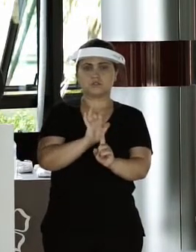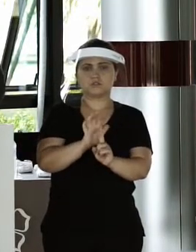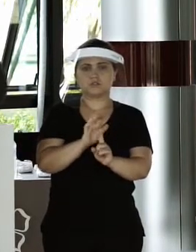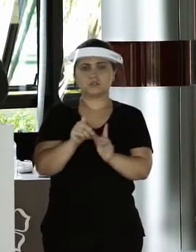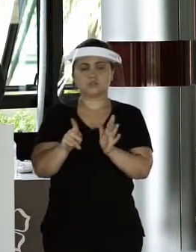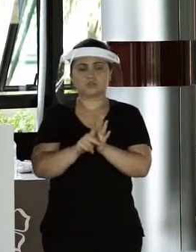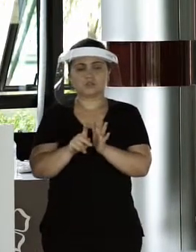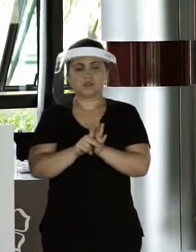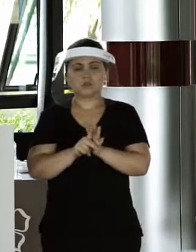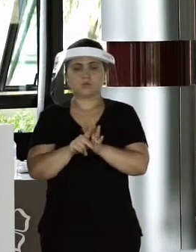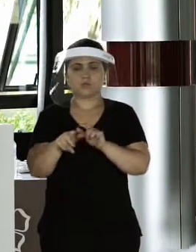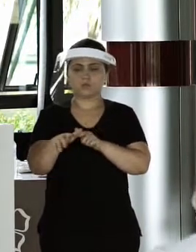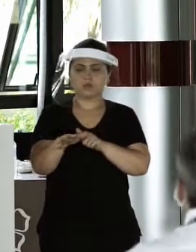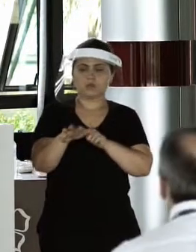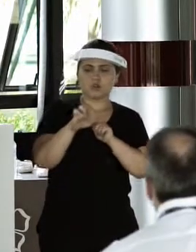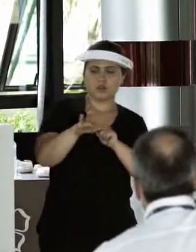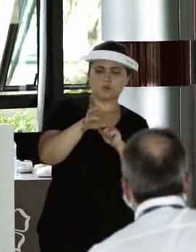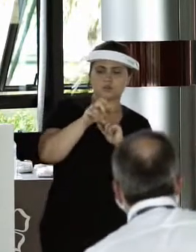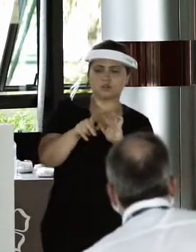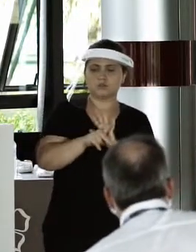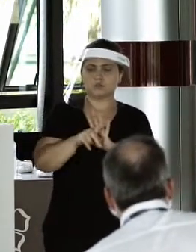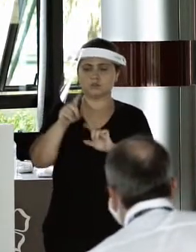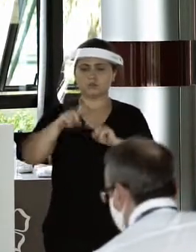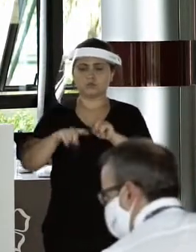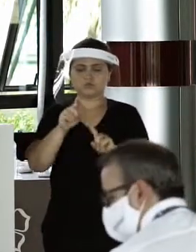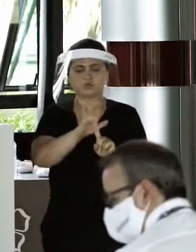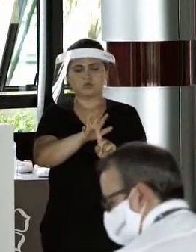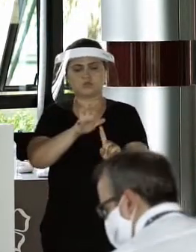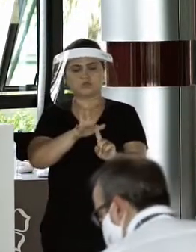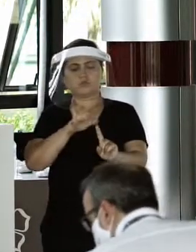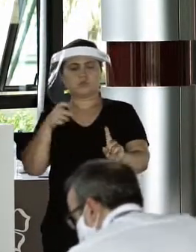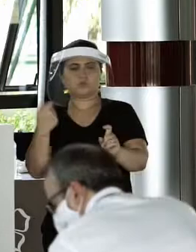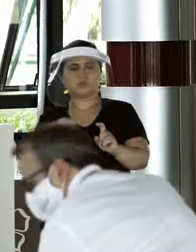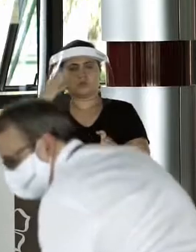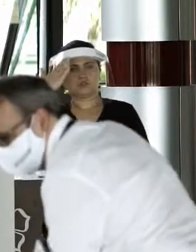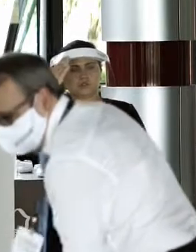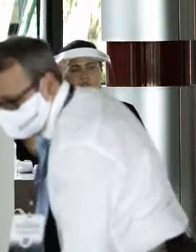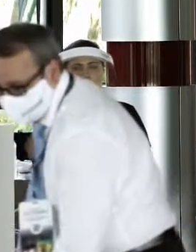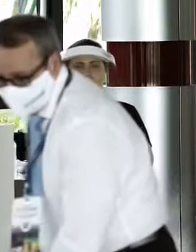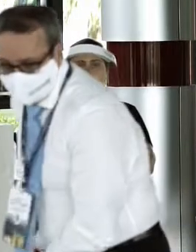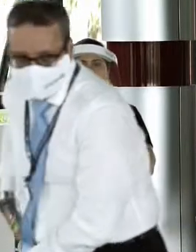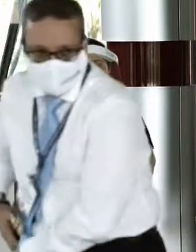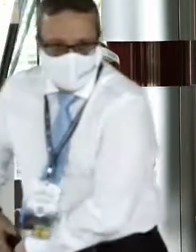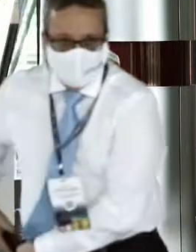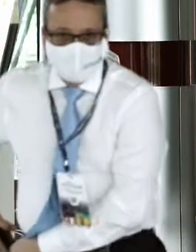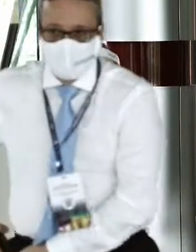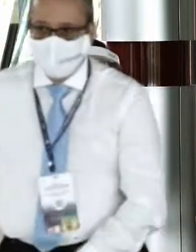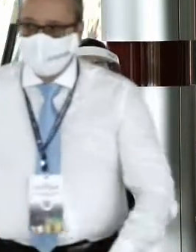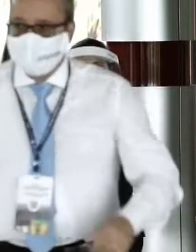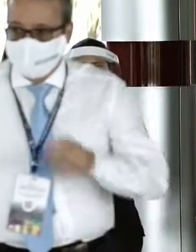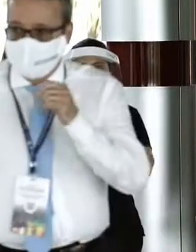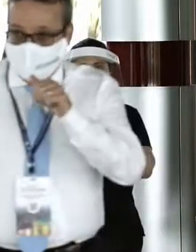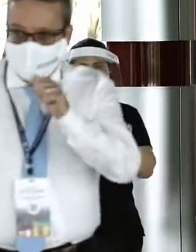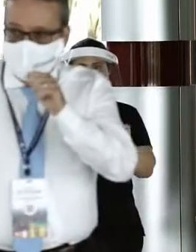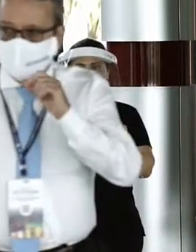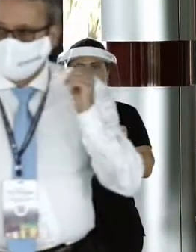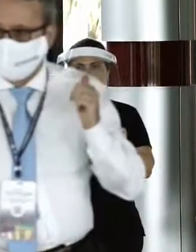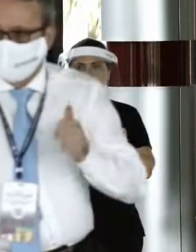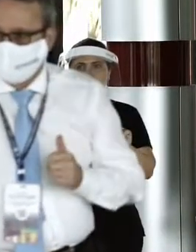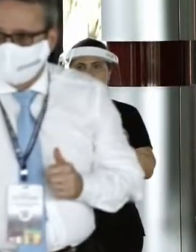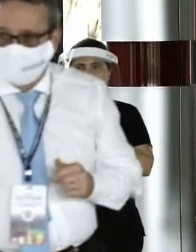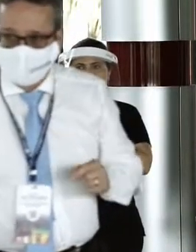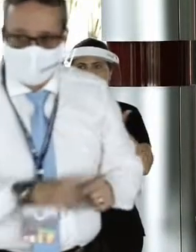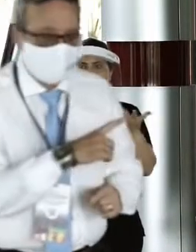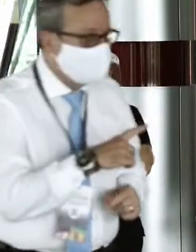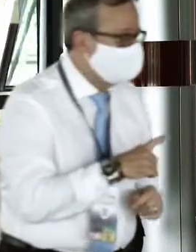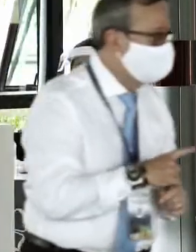a termografia ela capta a radiação emitida pelos objetos. Eu preciso entender lá que tem uma radiação refletida, ou seja, a